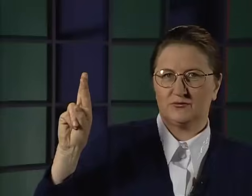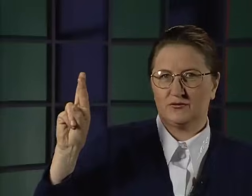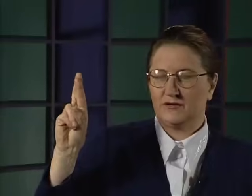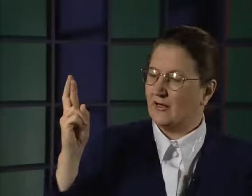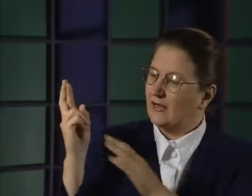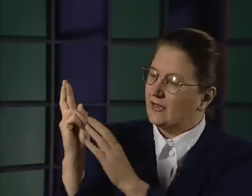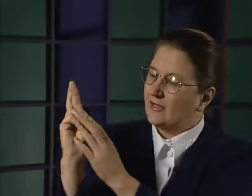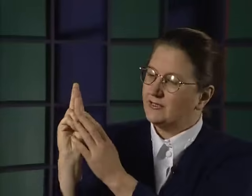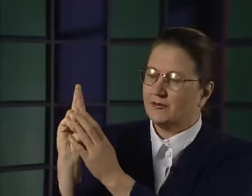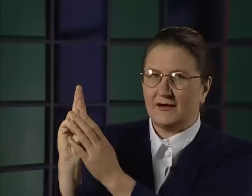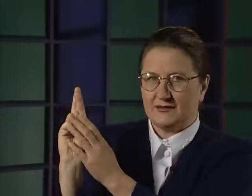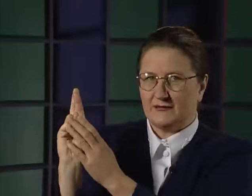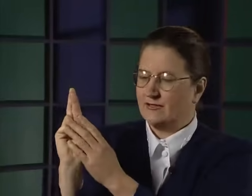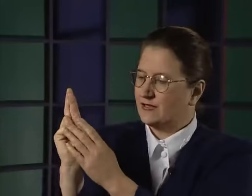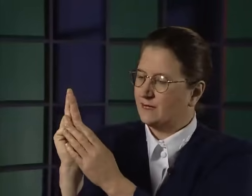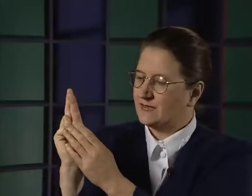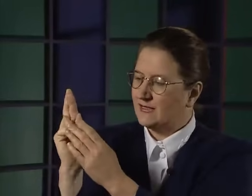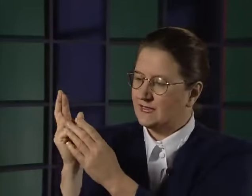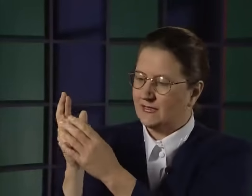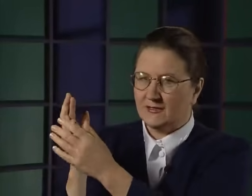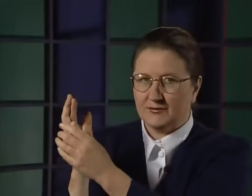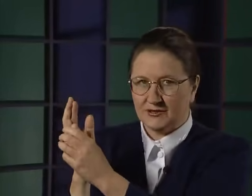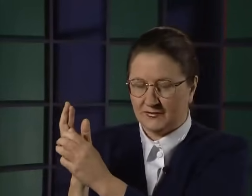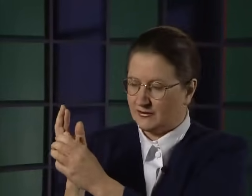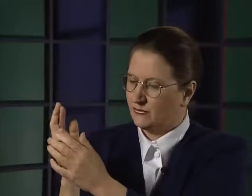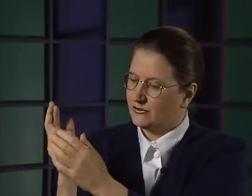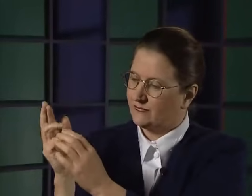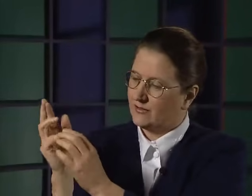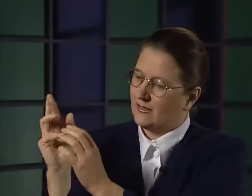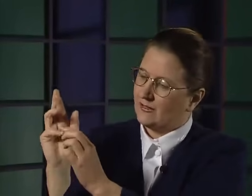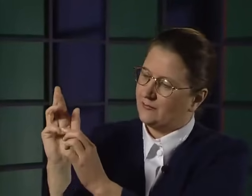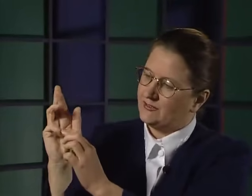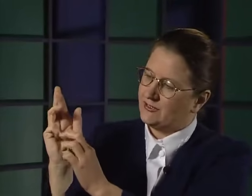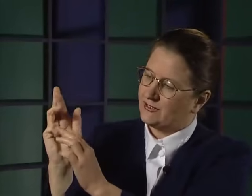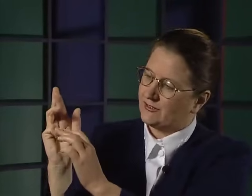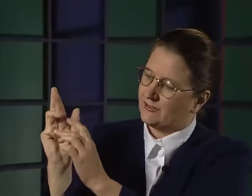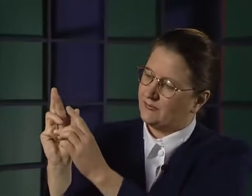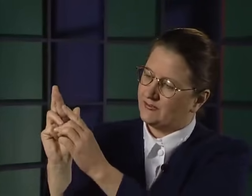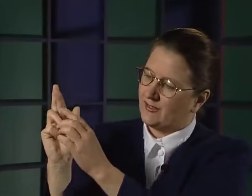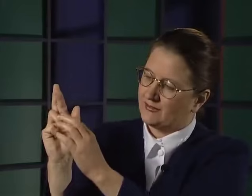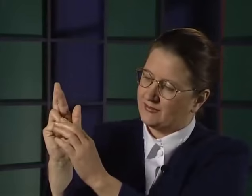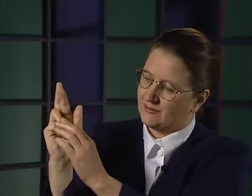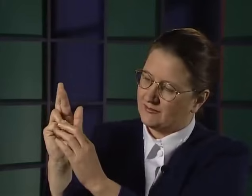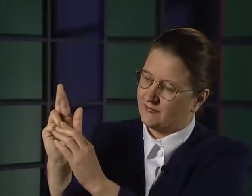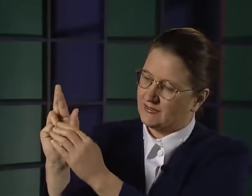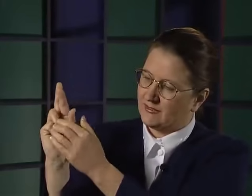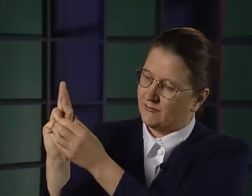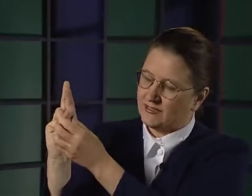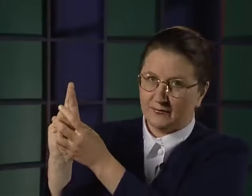буква «Я». Эти три пальчика вы должны обязательно их прижимать. То есть вы мизинчик и безымянность делайте вместе и большим